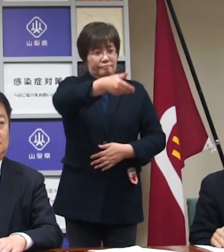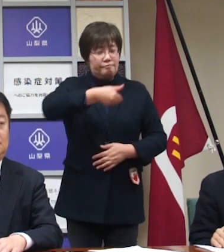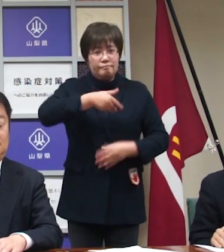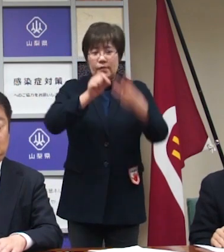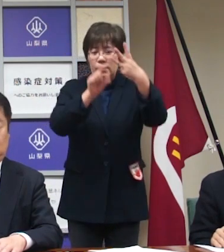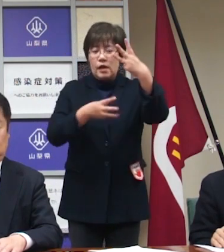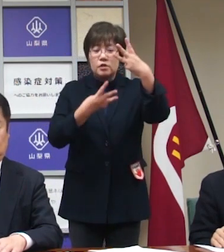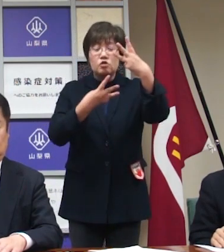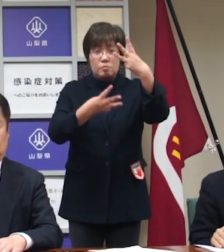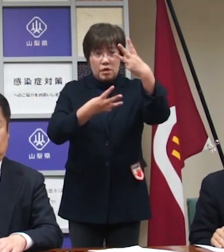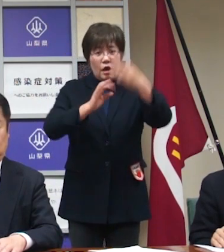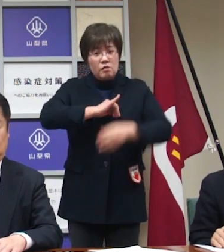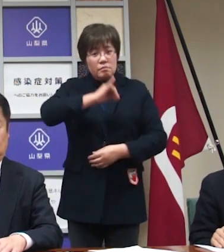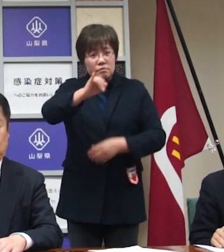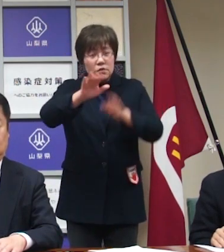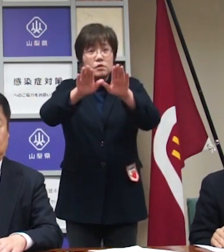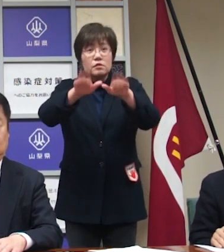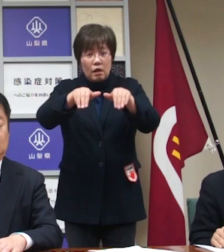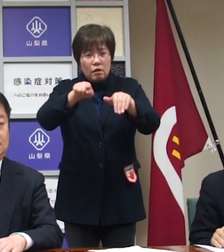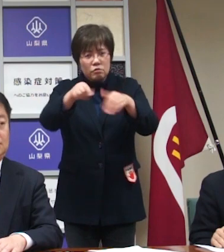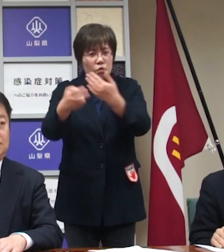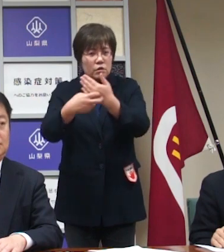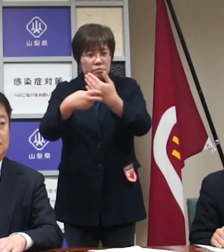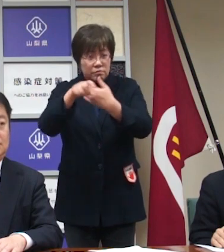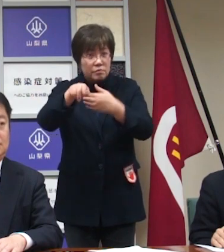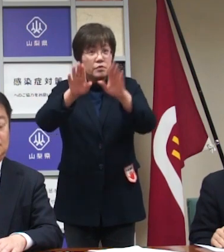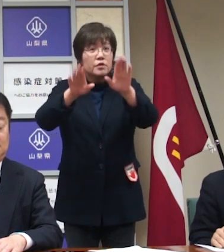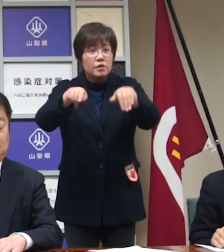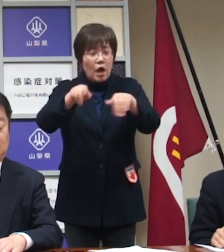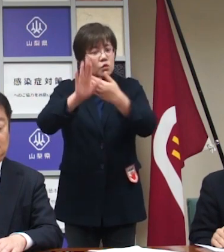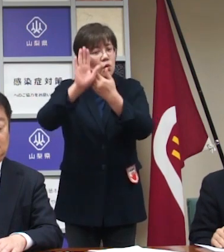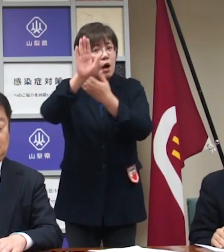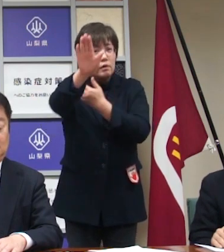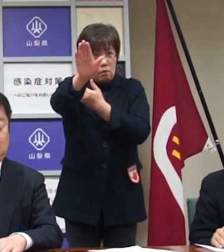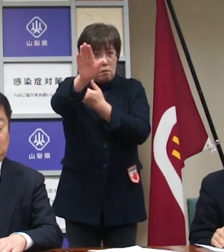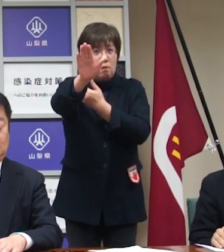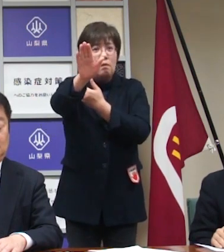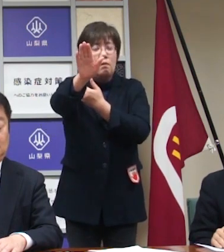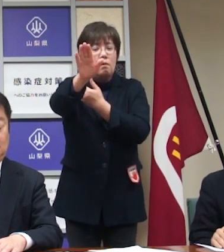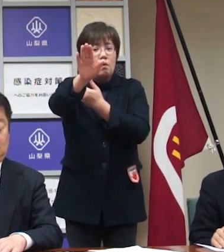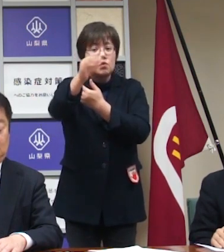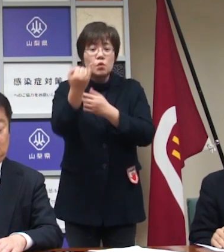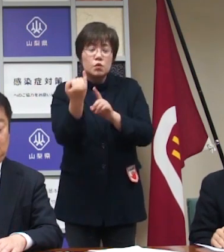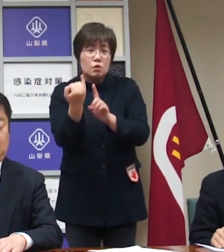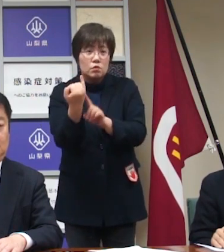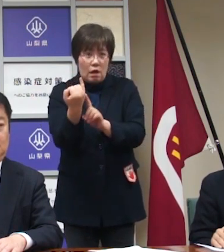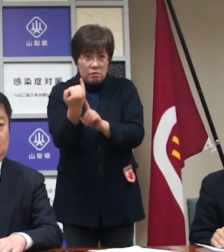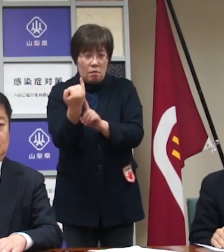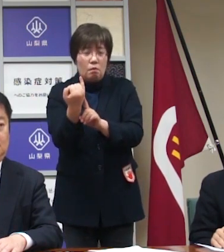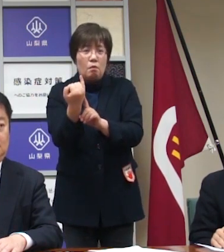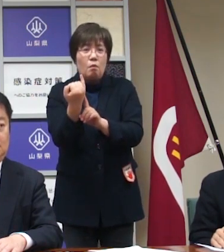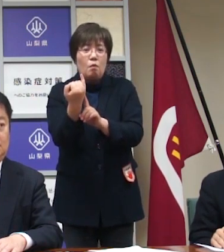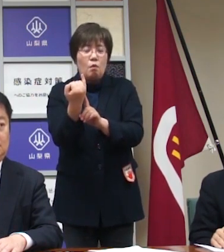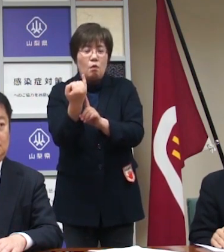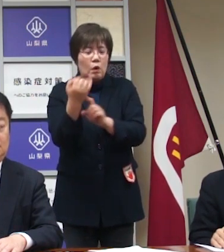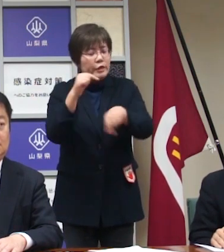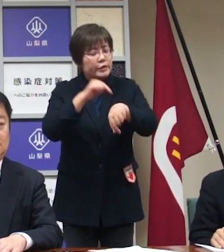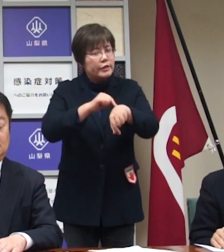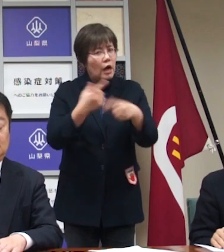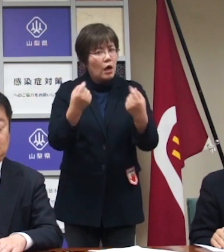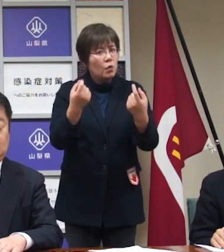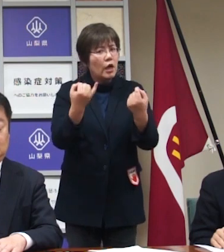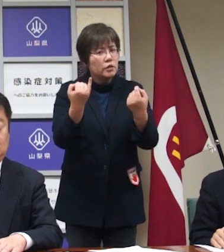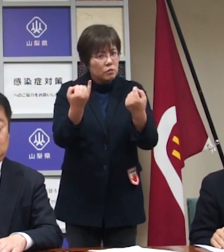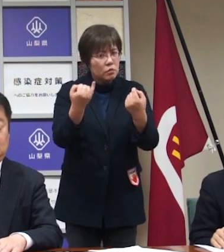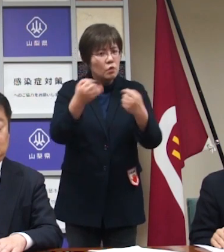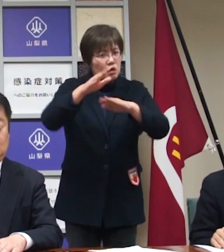日あるいはそれ以降で、まあ、この、女性と同じ時間帯に来られたような患